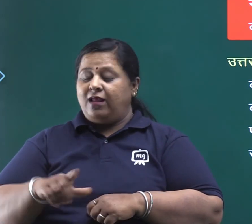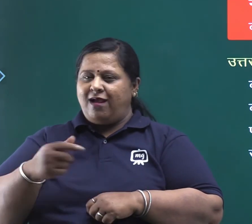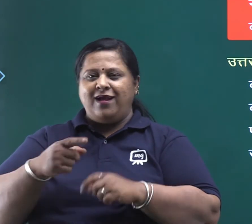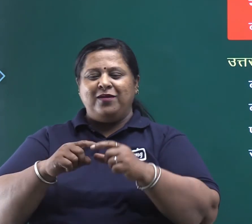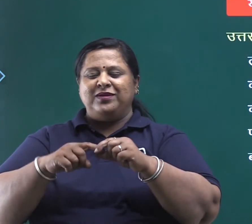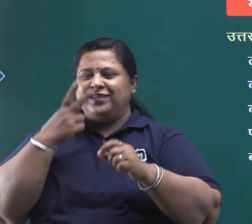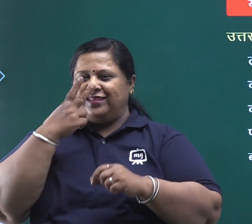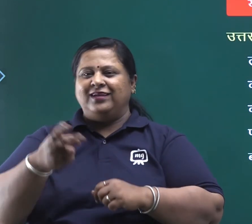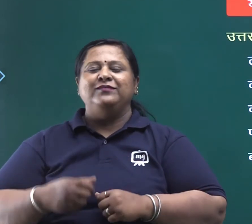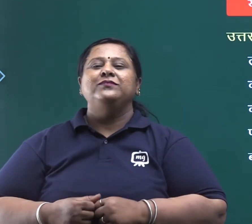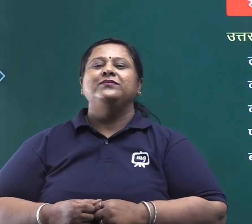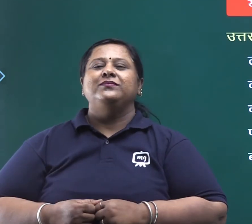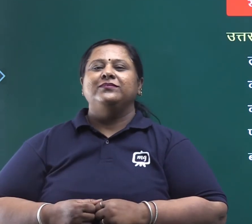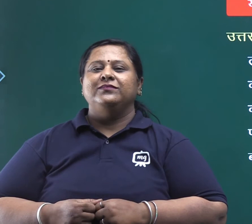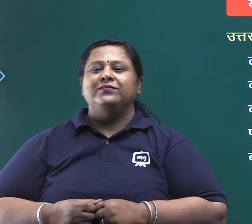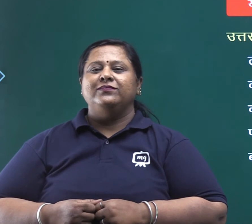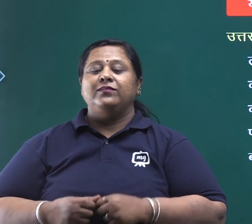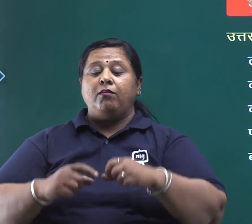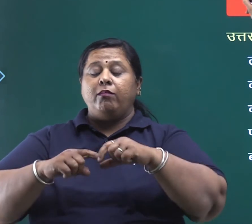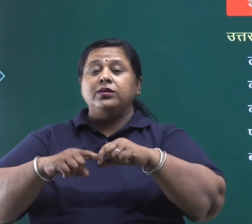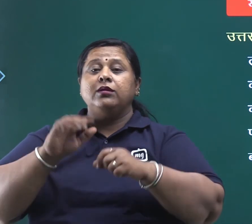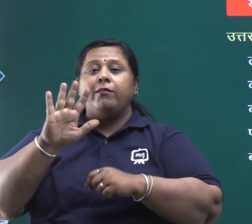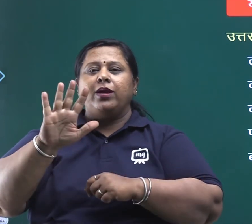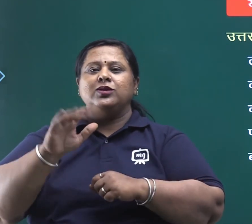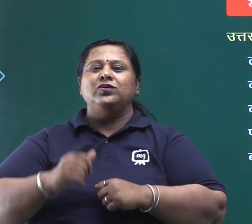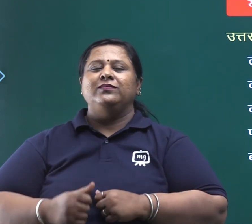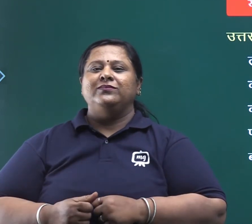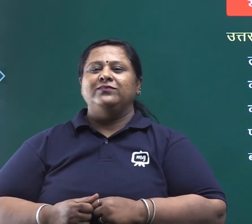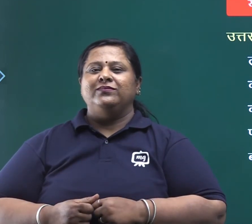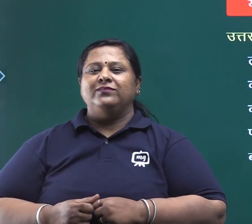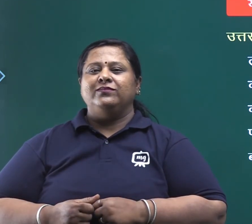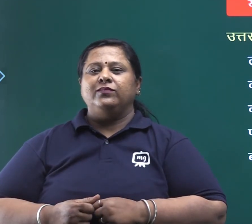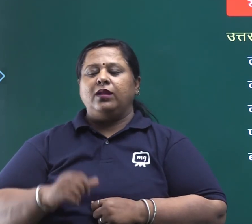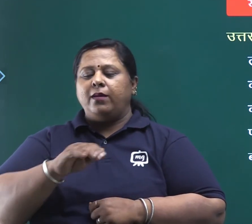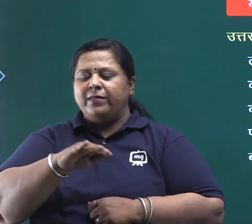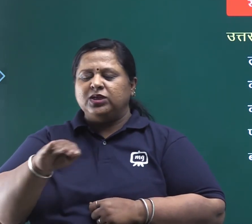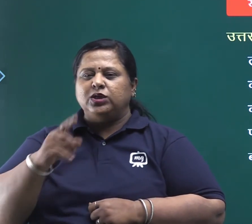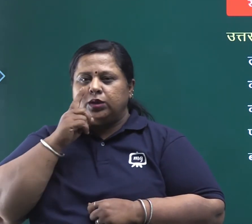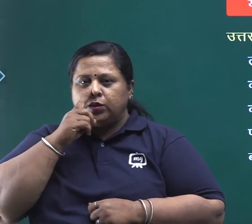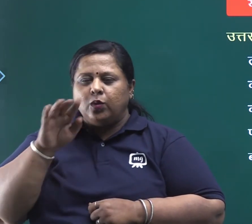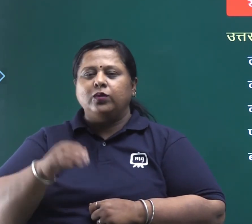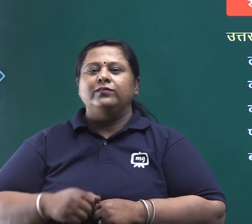आगे का प्रश्न देखते हैं। प्रश्न संख्या 5। बच्ची को